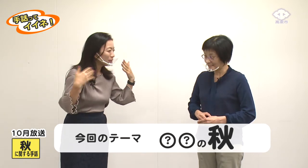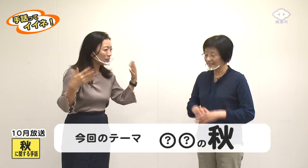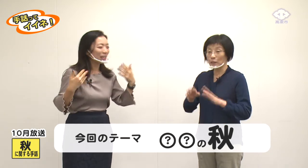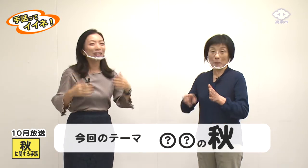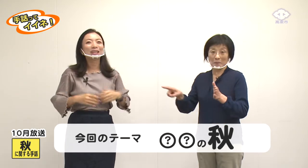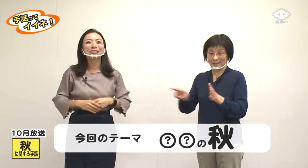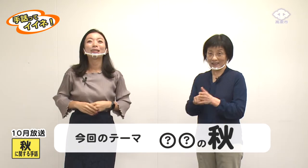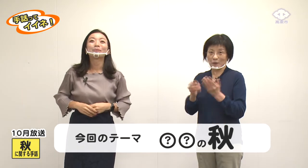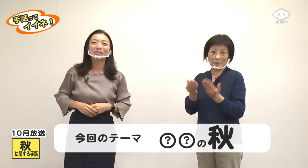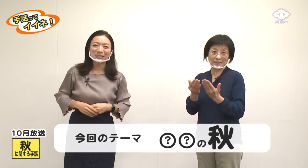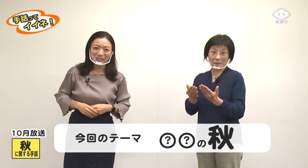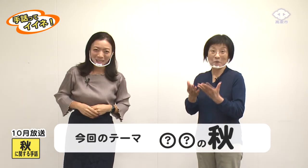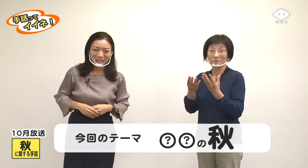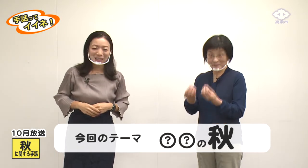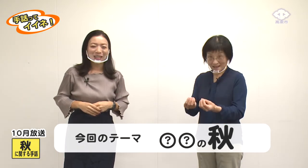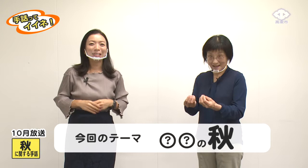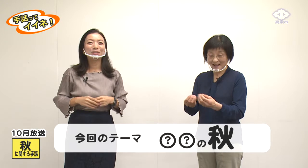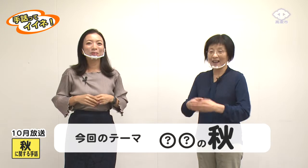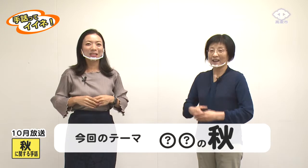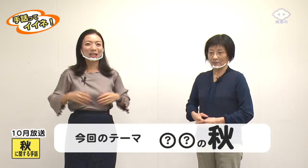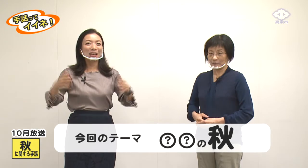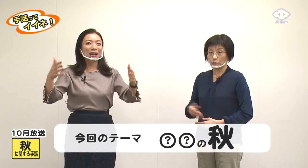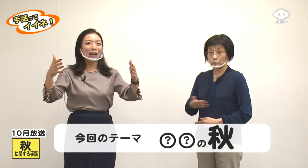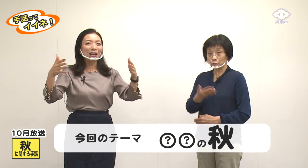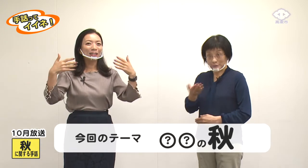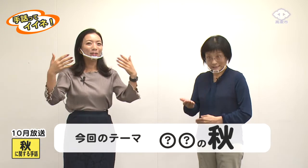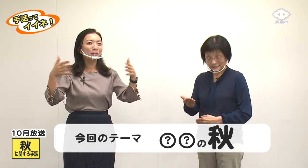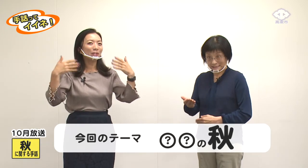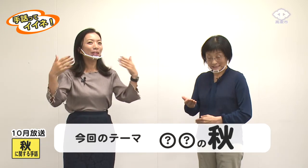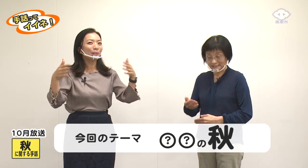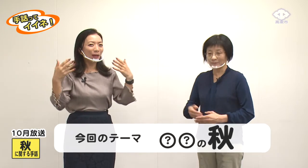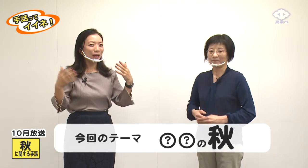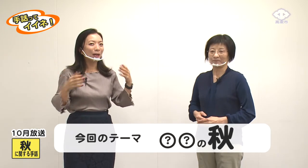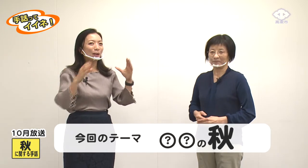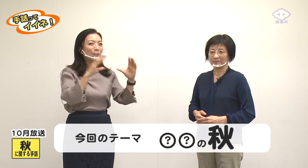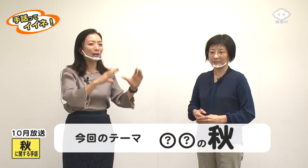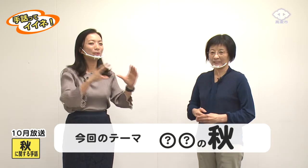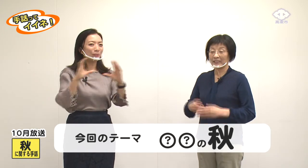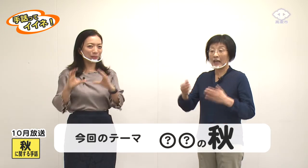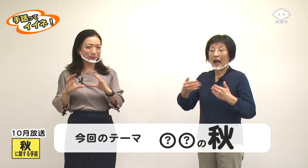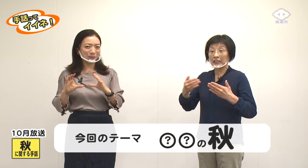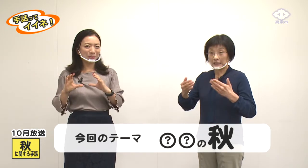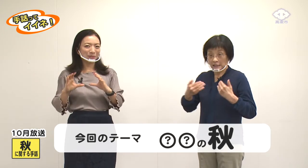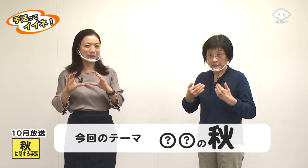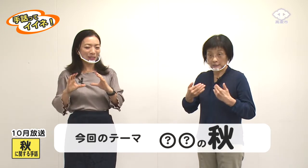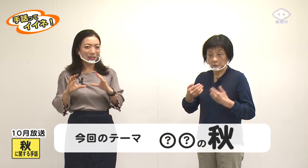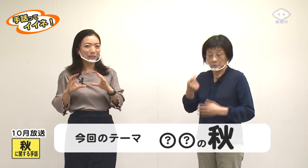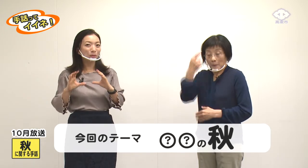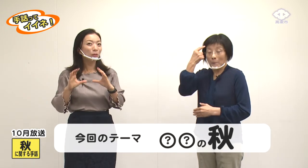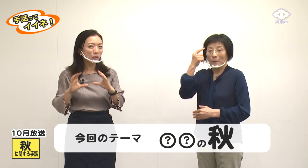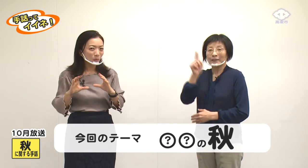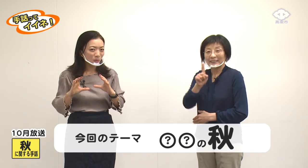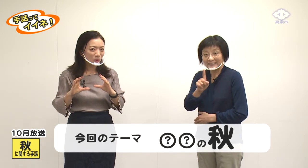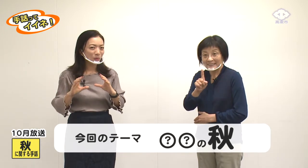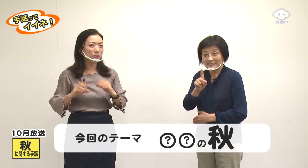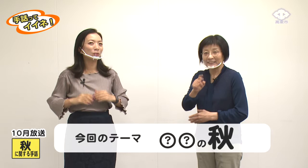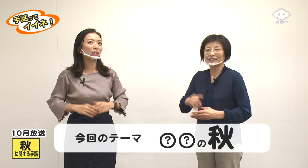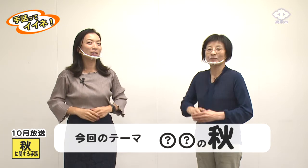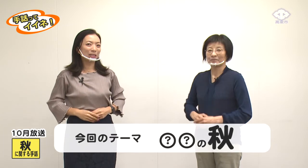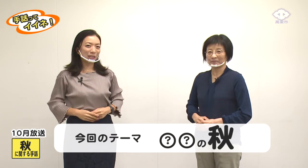でやりましたから、いいとして、秋といえば〇〇、ね、そこの部分を紹介していただ